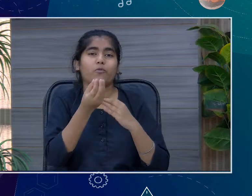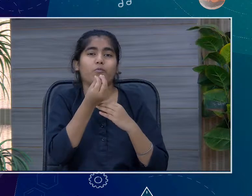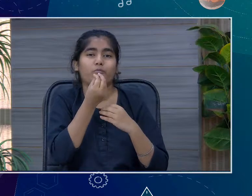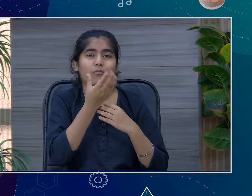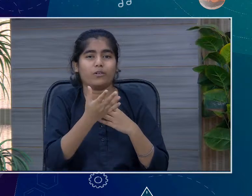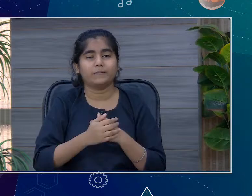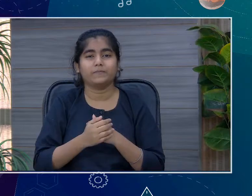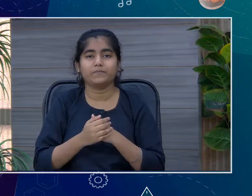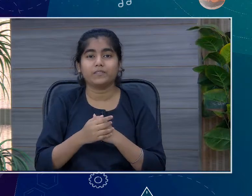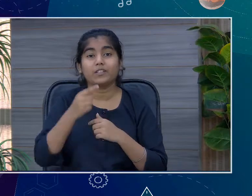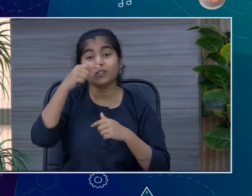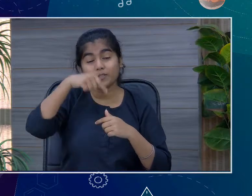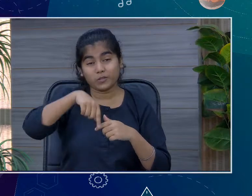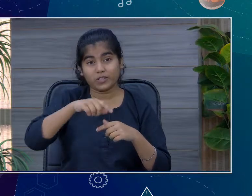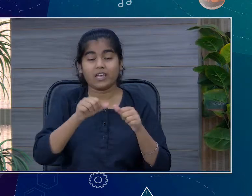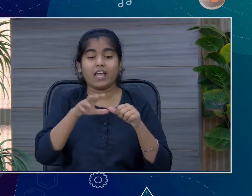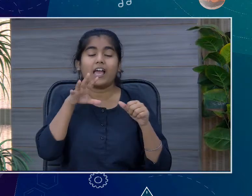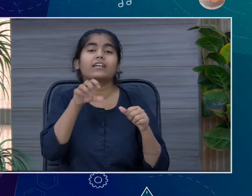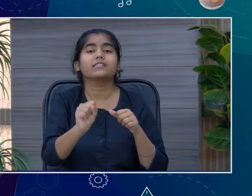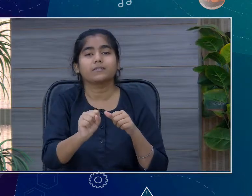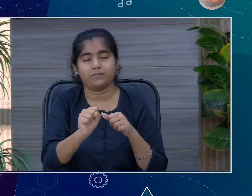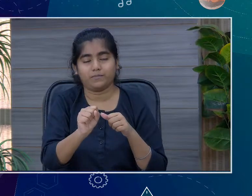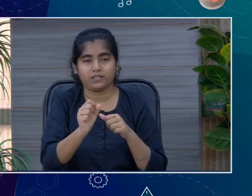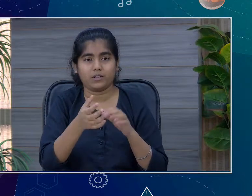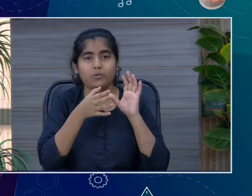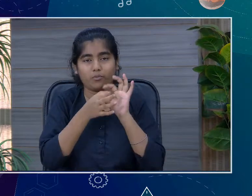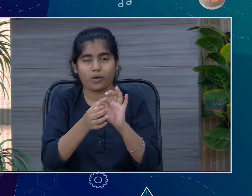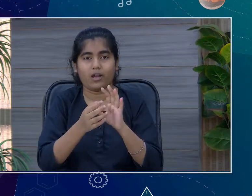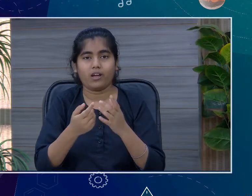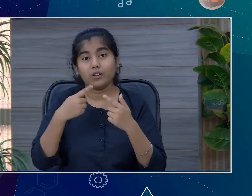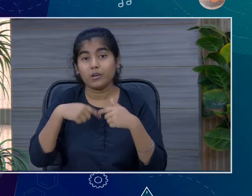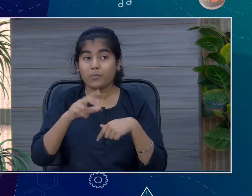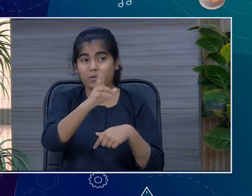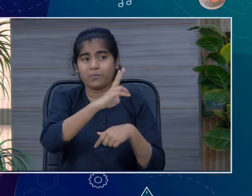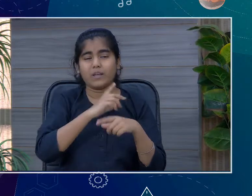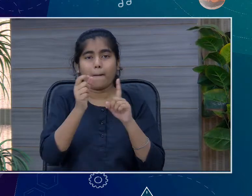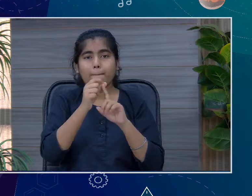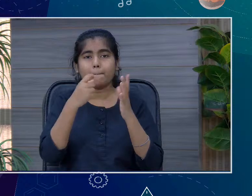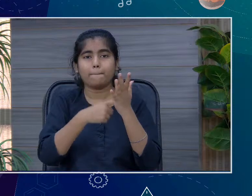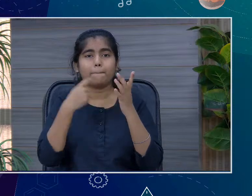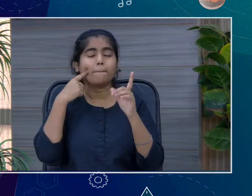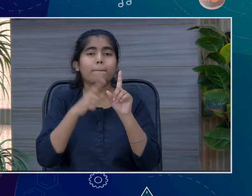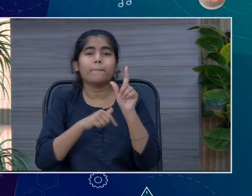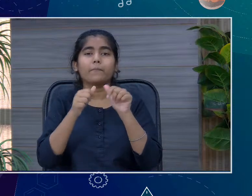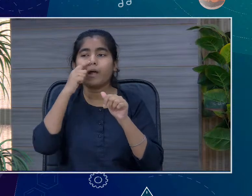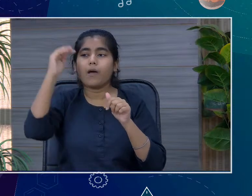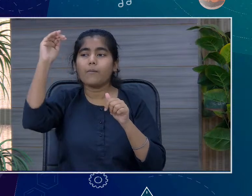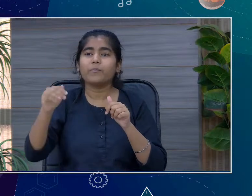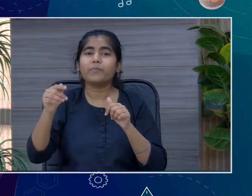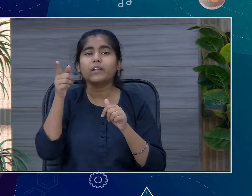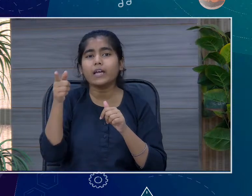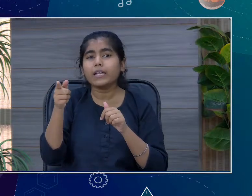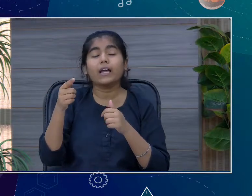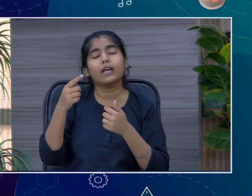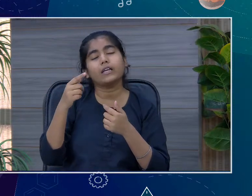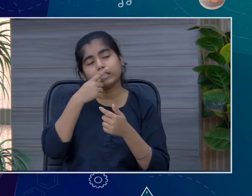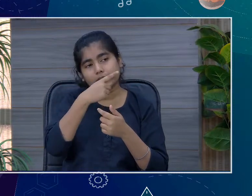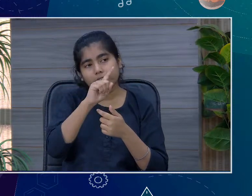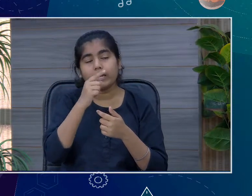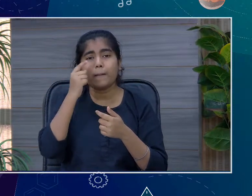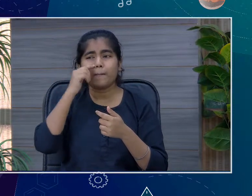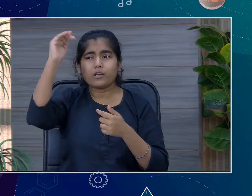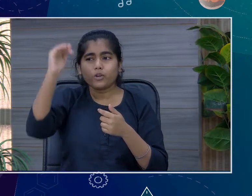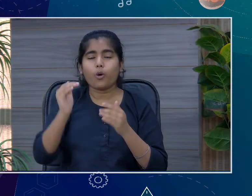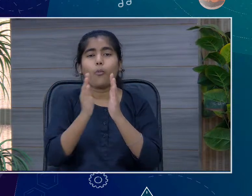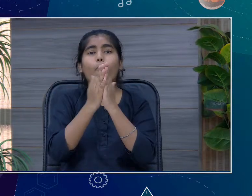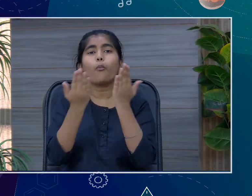तो ये है एक्सेसिबिलिटी के बारे में। और आपने कहा प्रिया के बारे में, बिल्कुल ठीक। प्रिया एक छोटी सी बुकलेट है